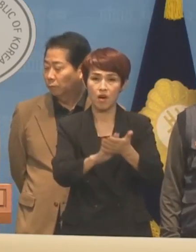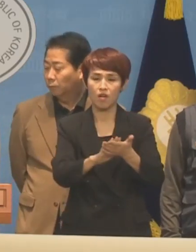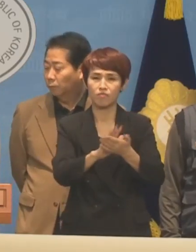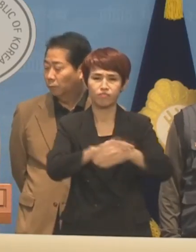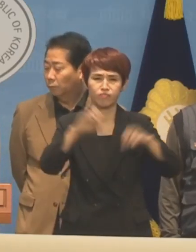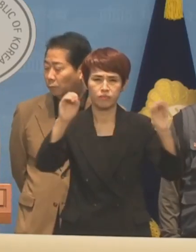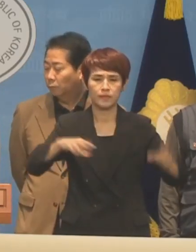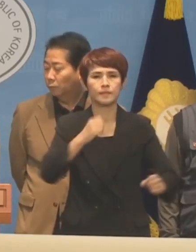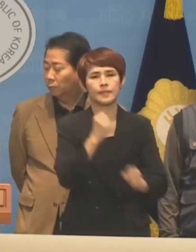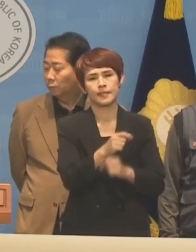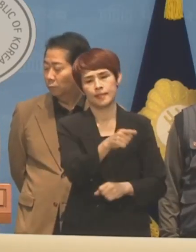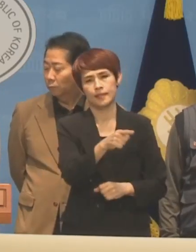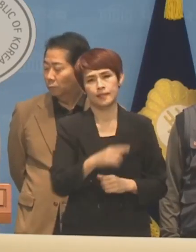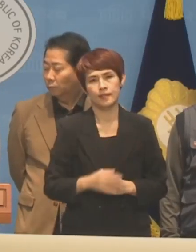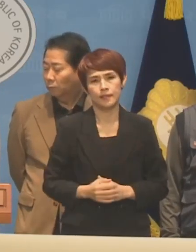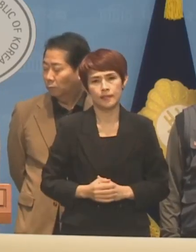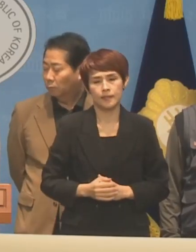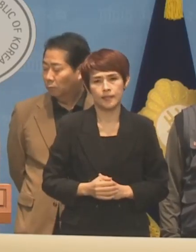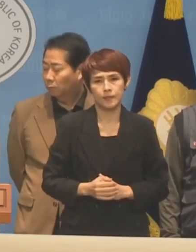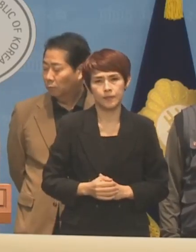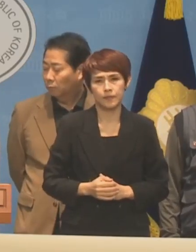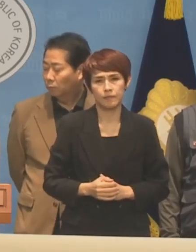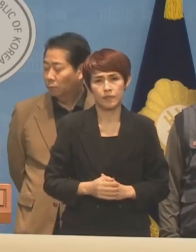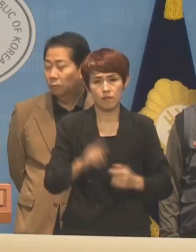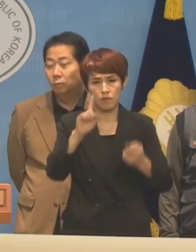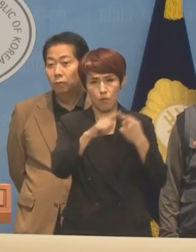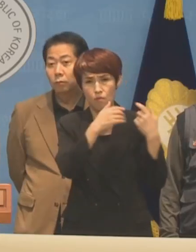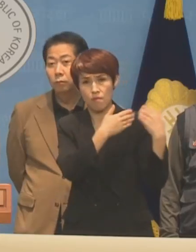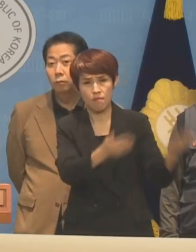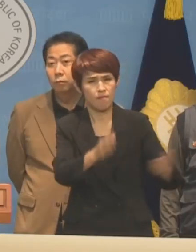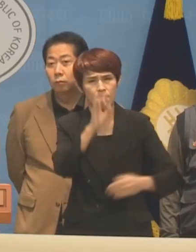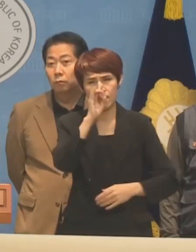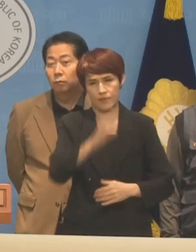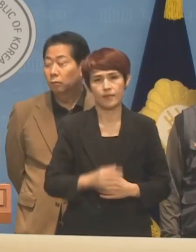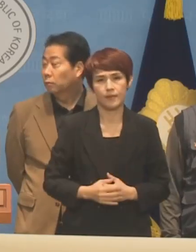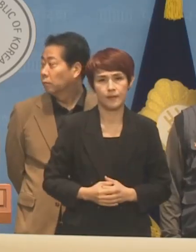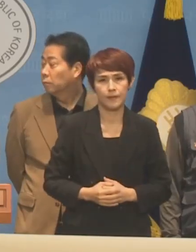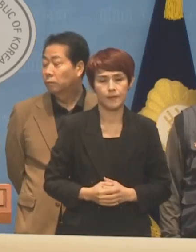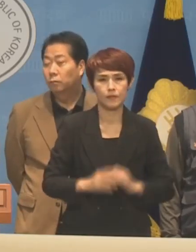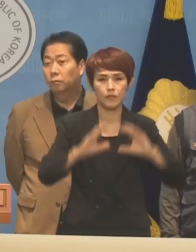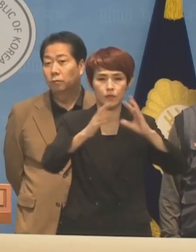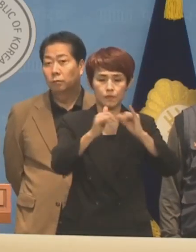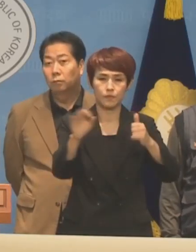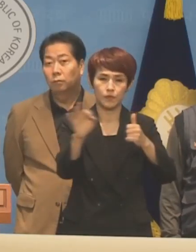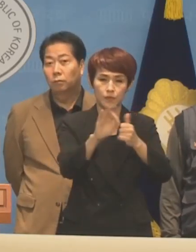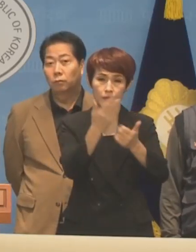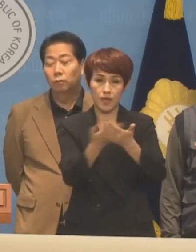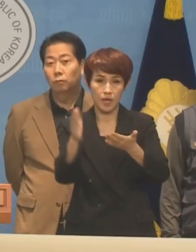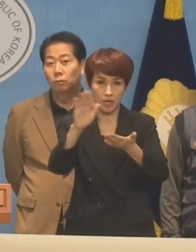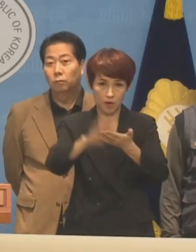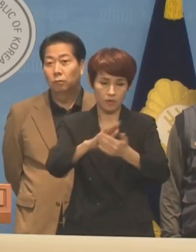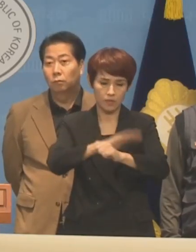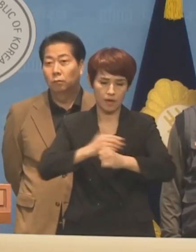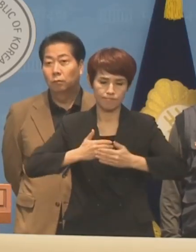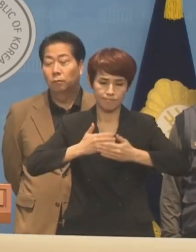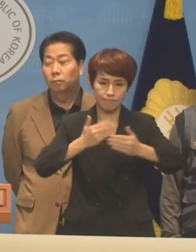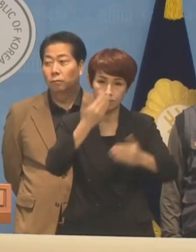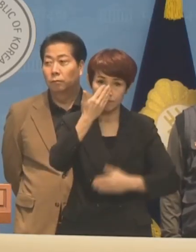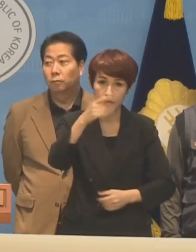이상 이런 상황을 방치해서는 안 됩니다. 앞으로 연금 개혁이 제대로 추진될 수